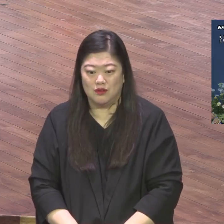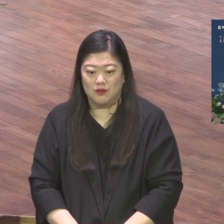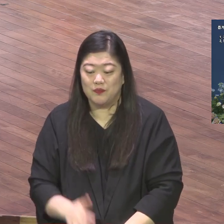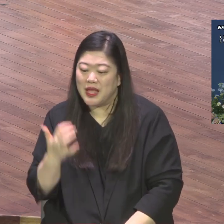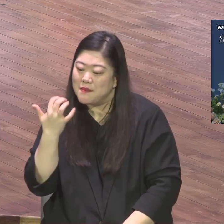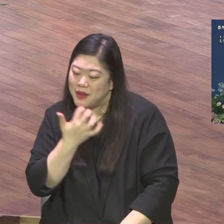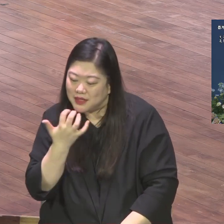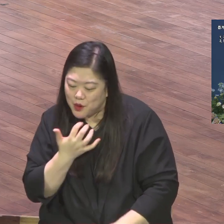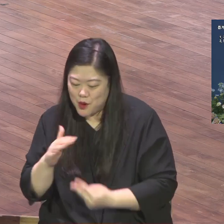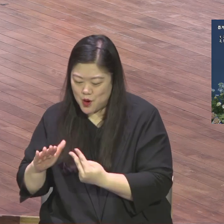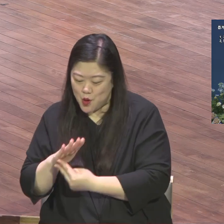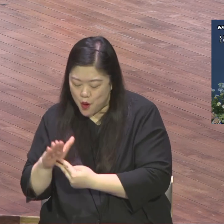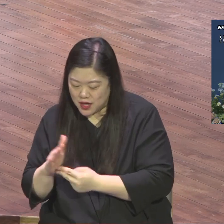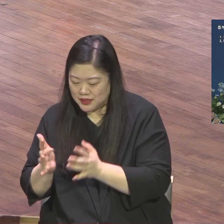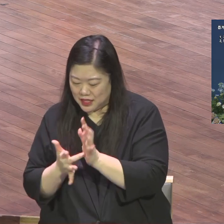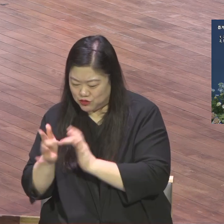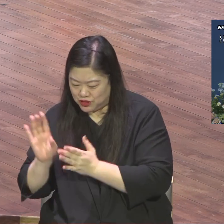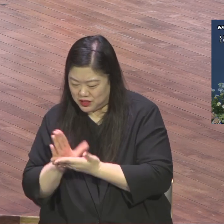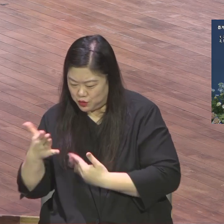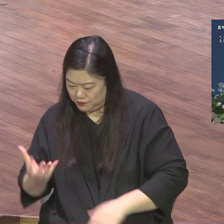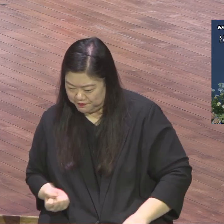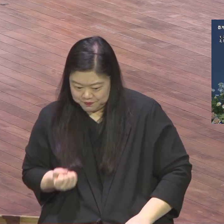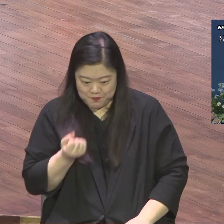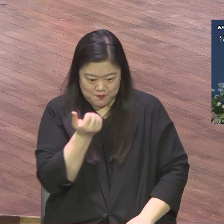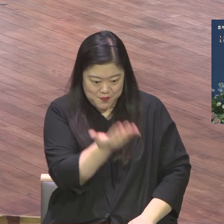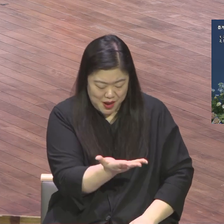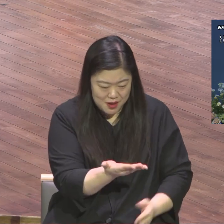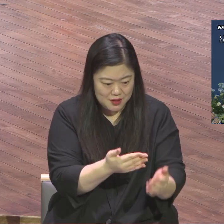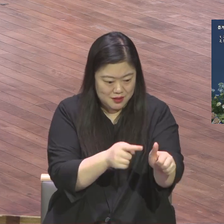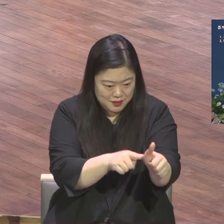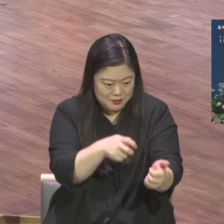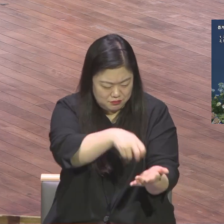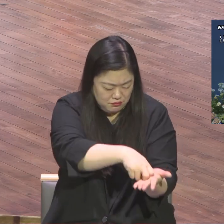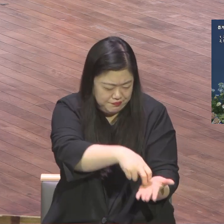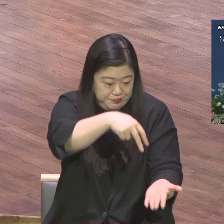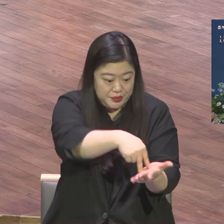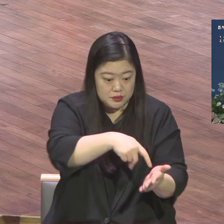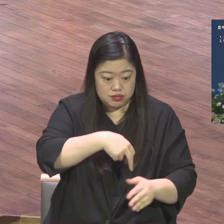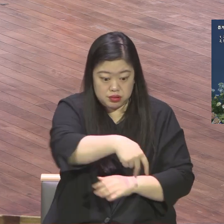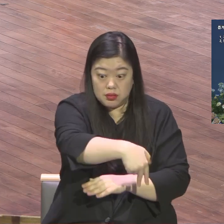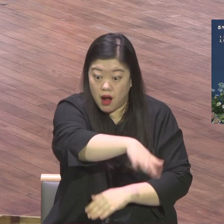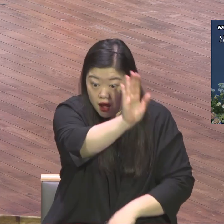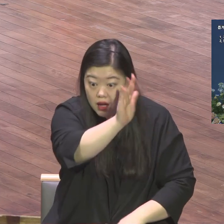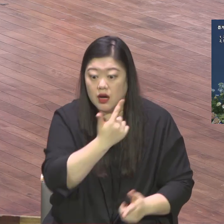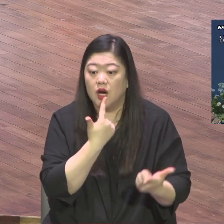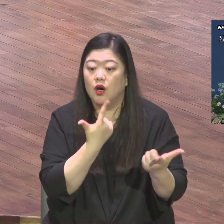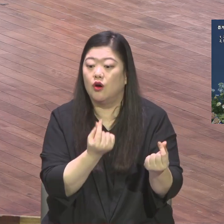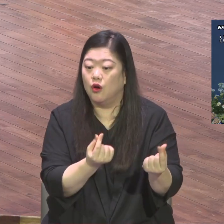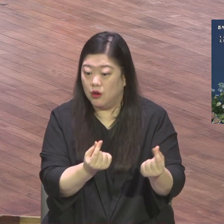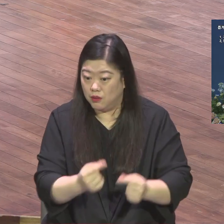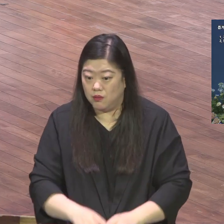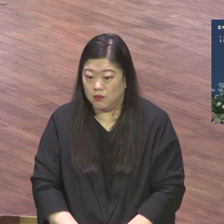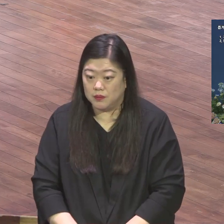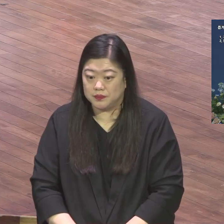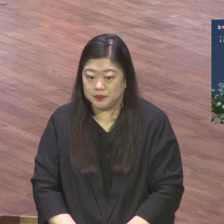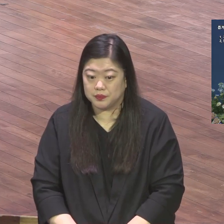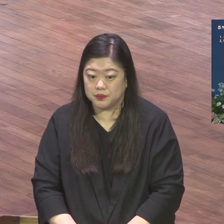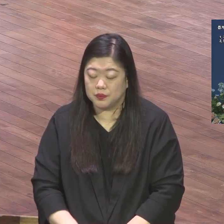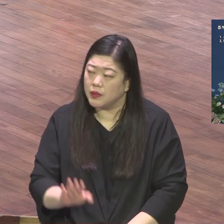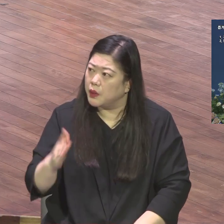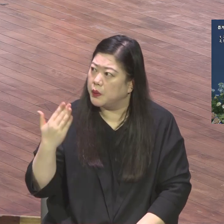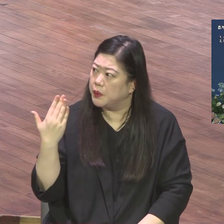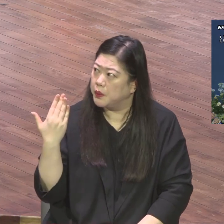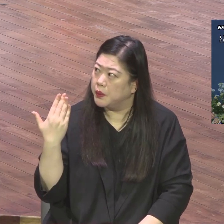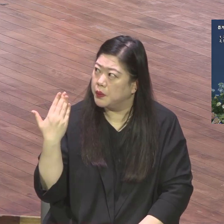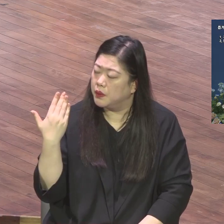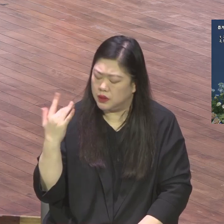지금 3.1조 운동이 바로 우리가 보고 들은 것 말하는 운동이에요. 지난주 목요일 이번